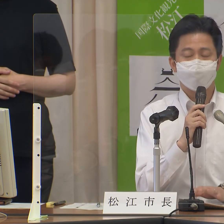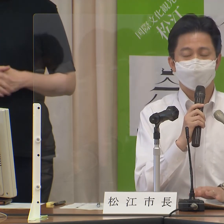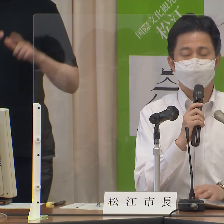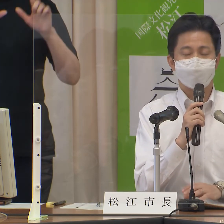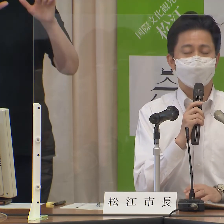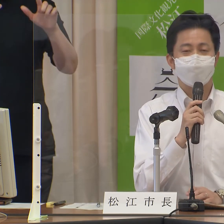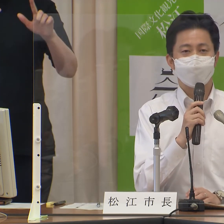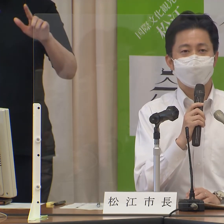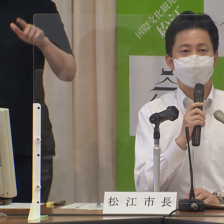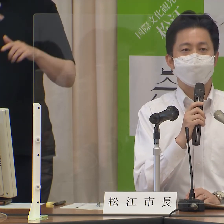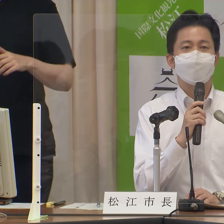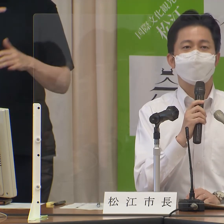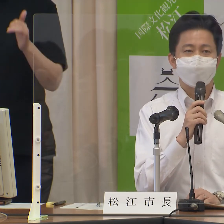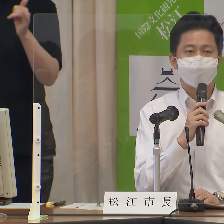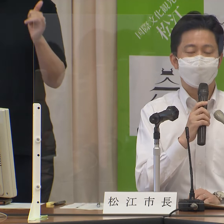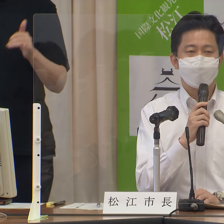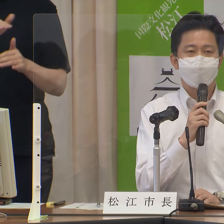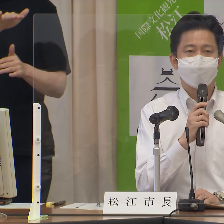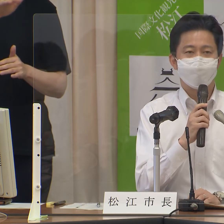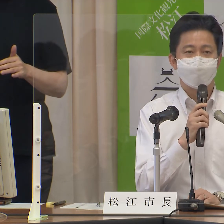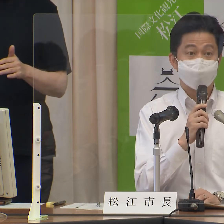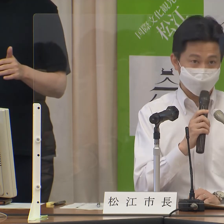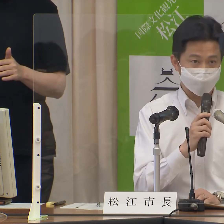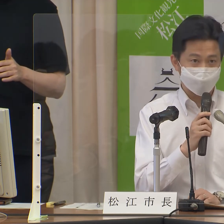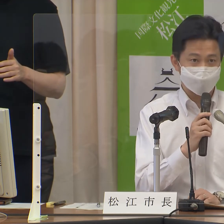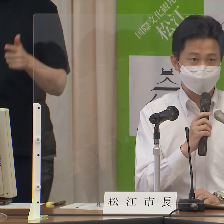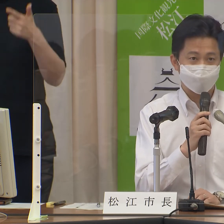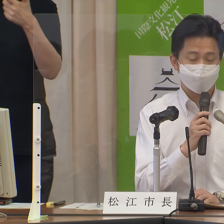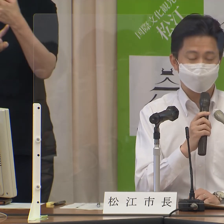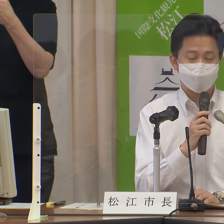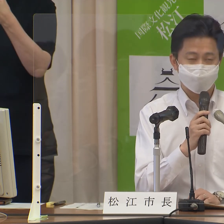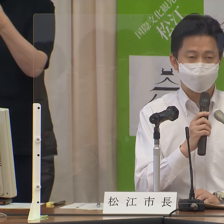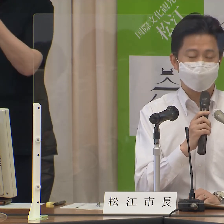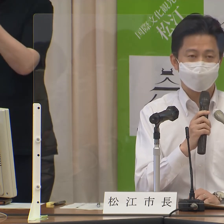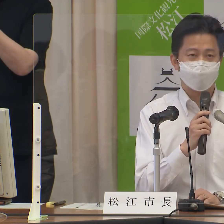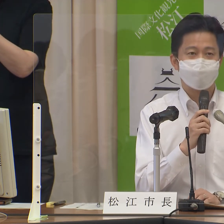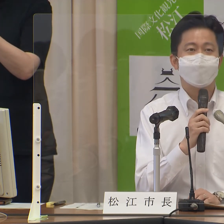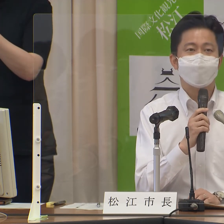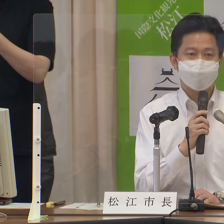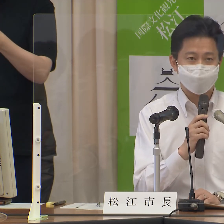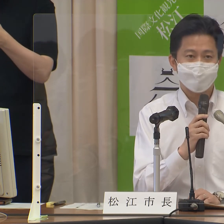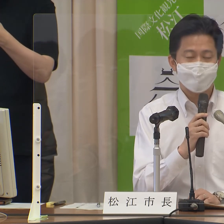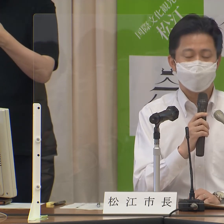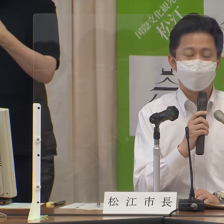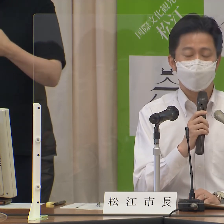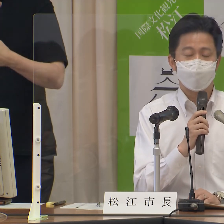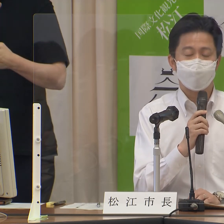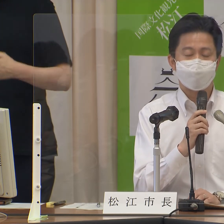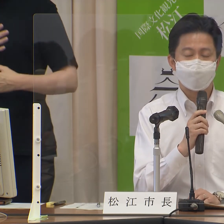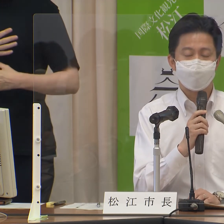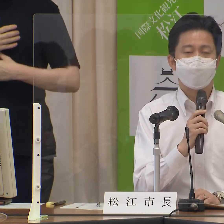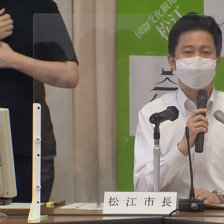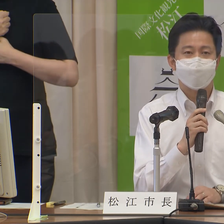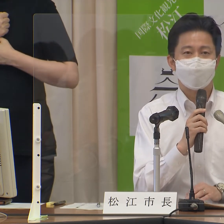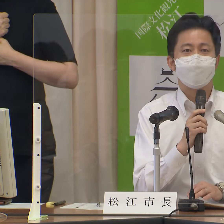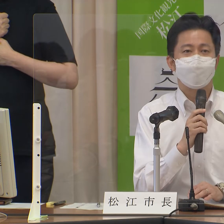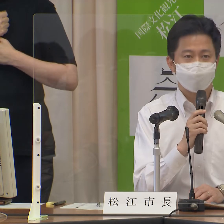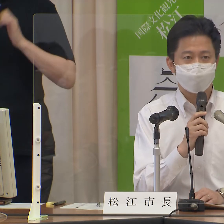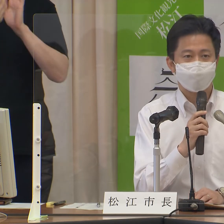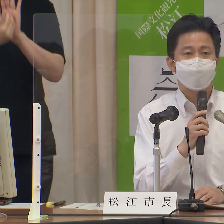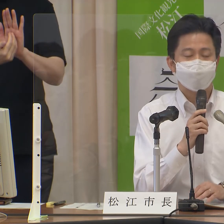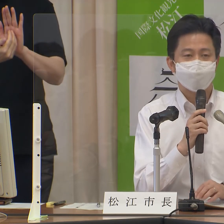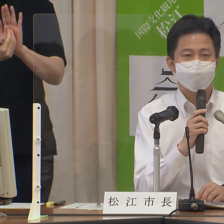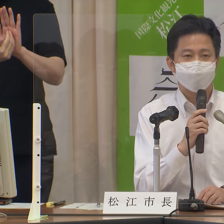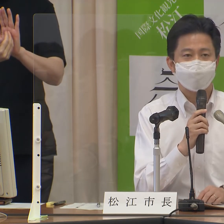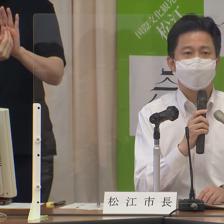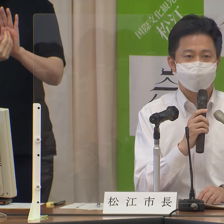市民の皆さん一人お一人がですね、こう注意深く感染に対しての感度を上げながら、 感染をしない取り組みを